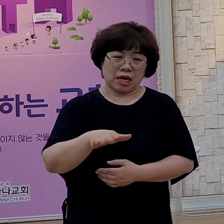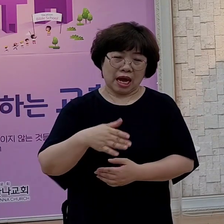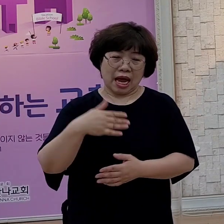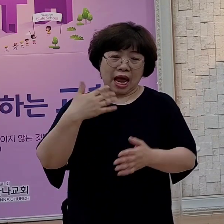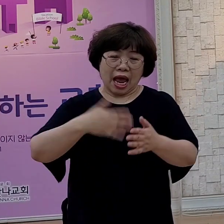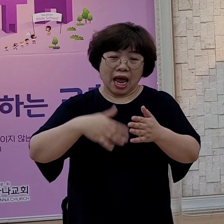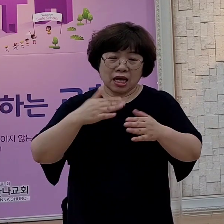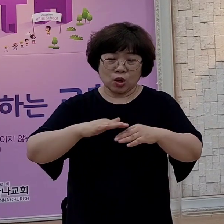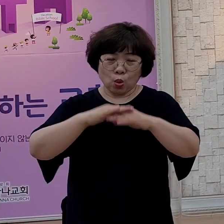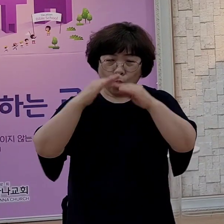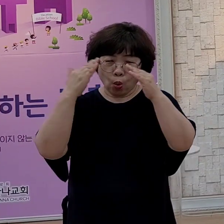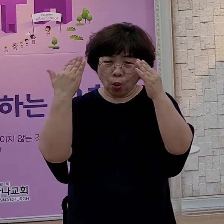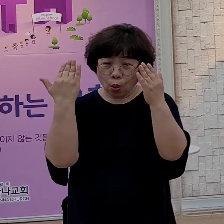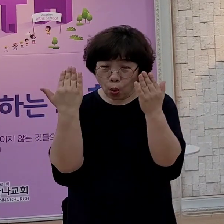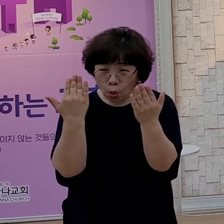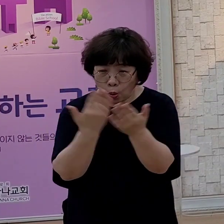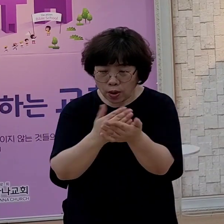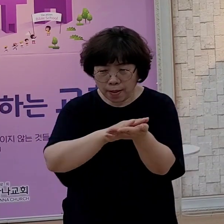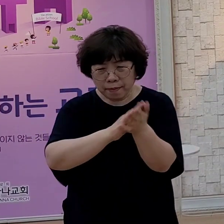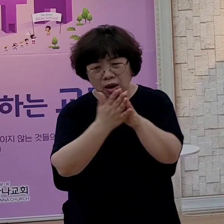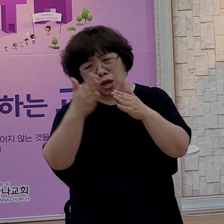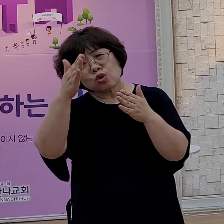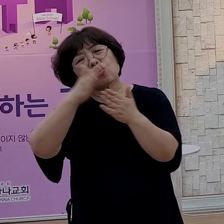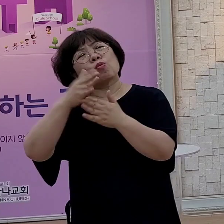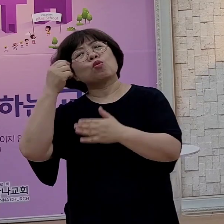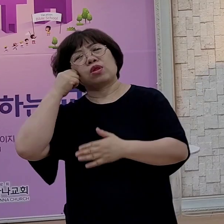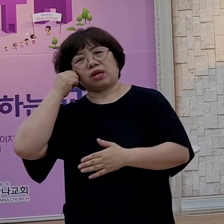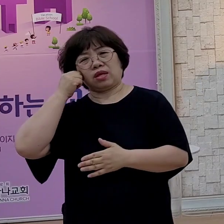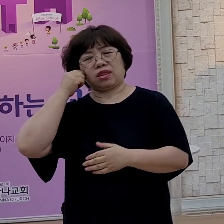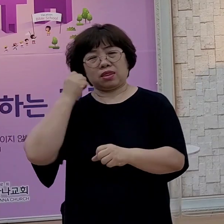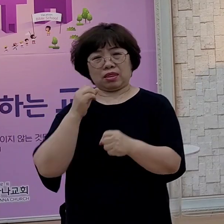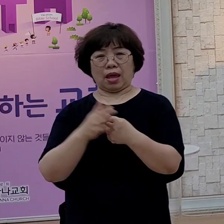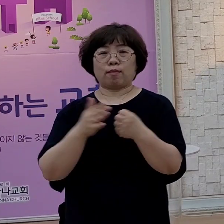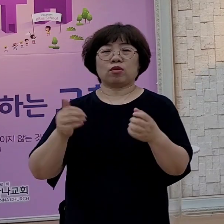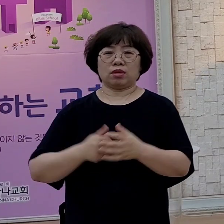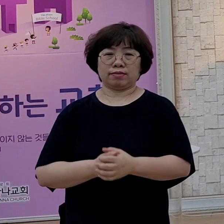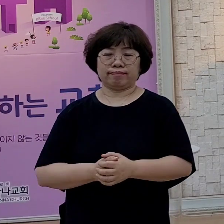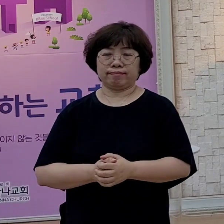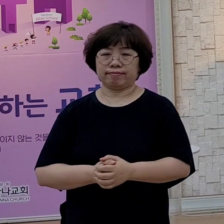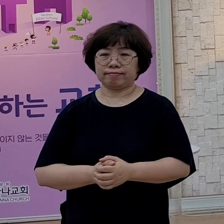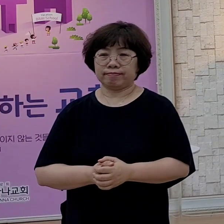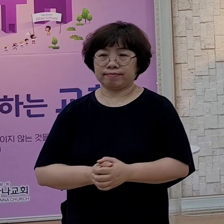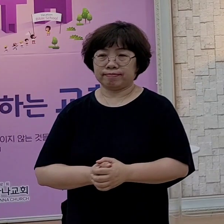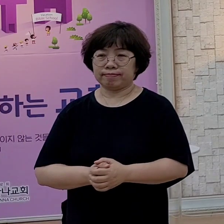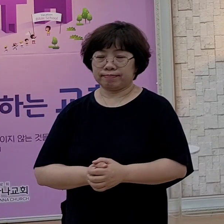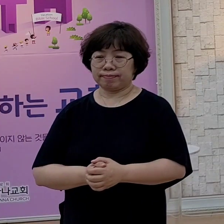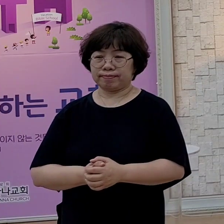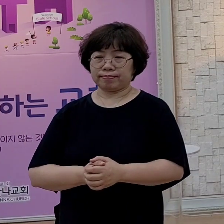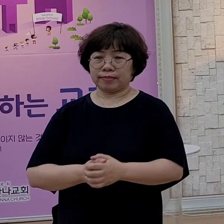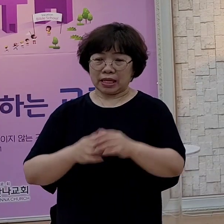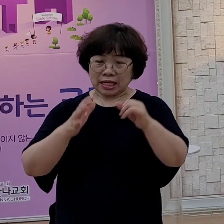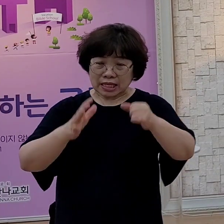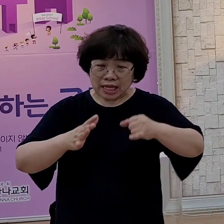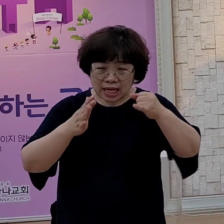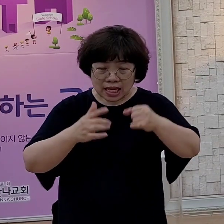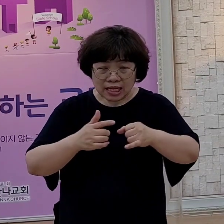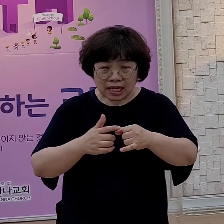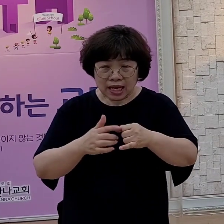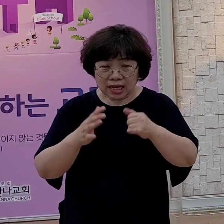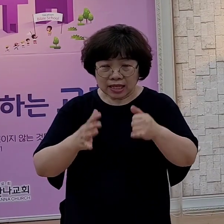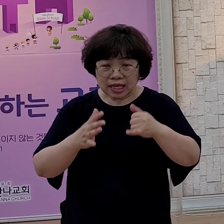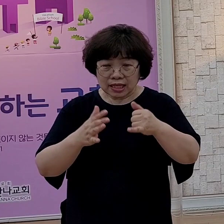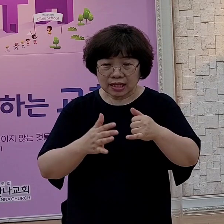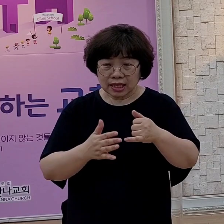아직도 온전히 변화되지 못했기 때문이다 라는 것을 말하고 있는 거예요. 세상 지식과 지혜의